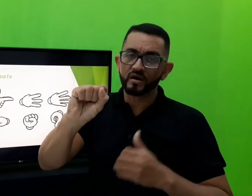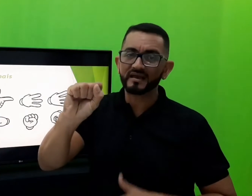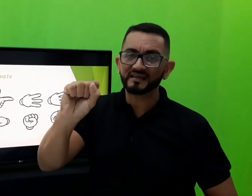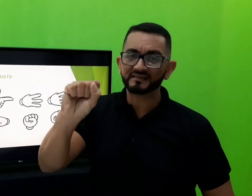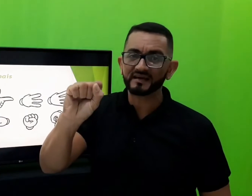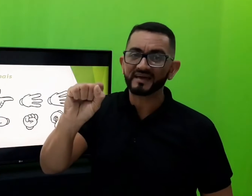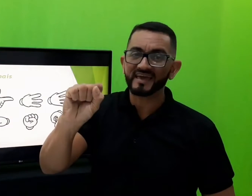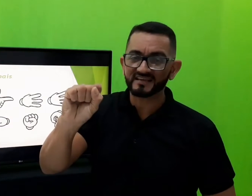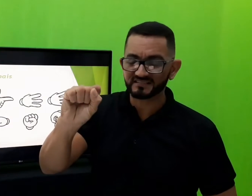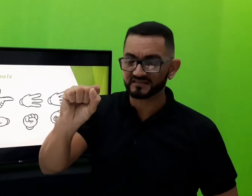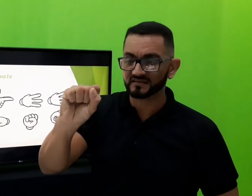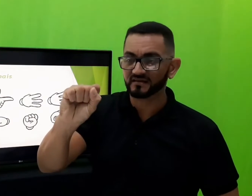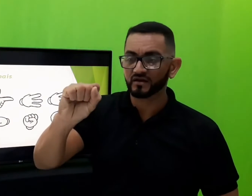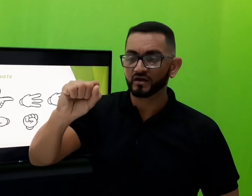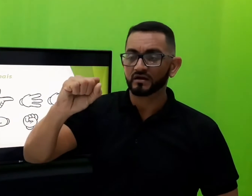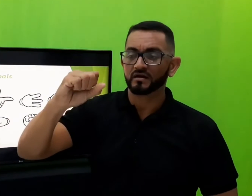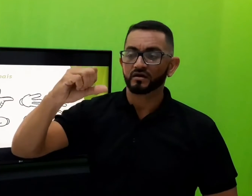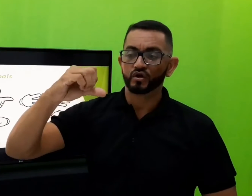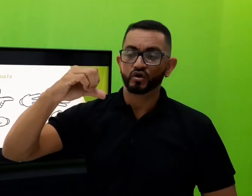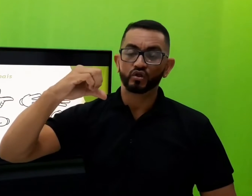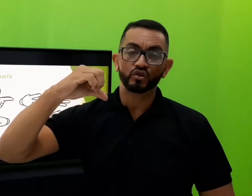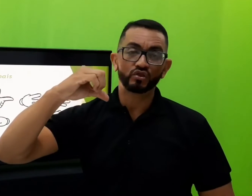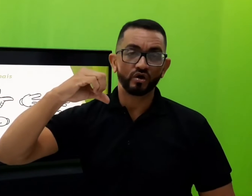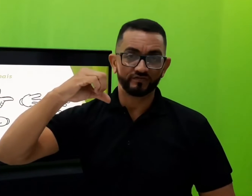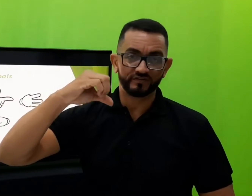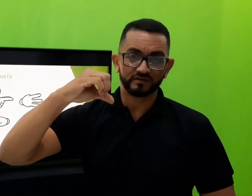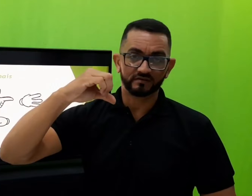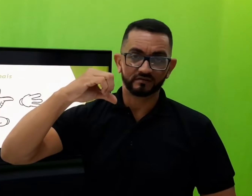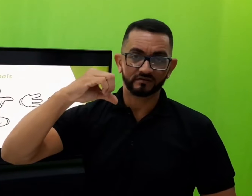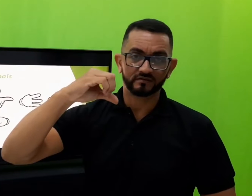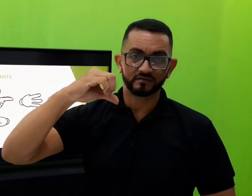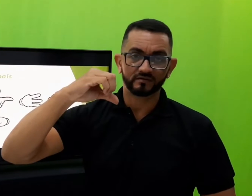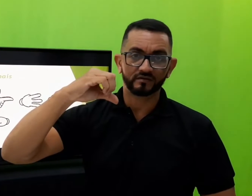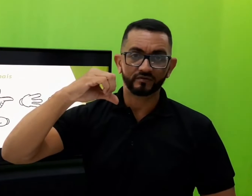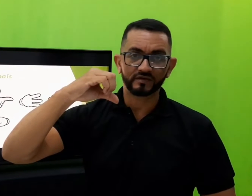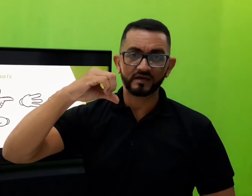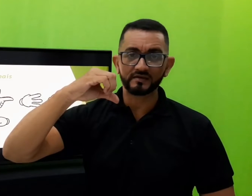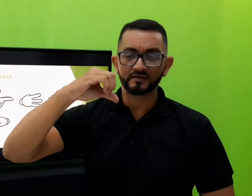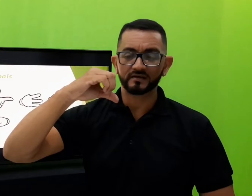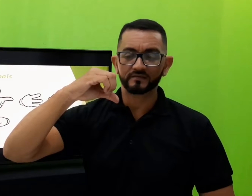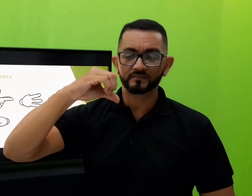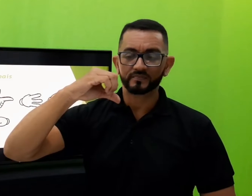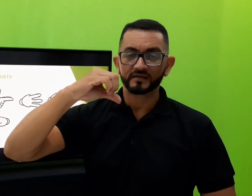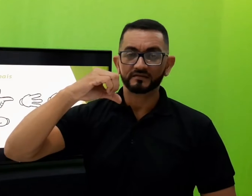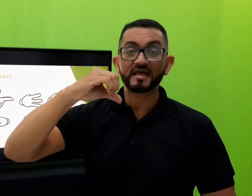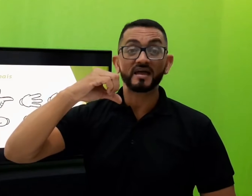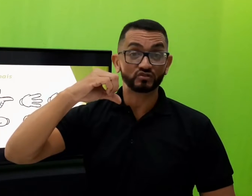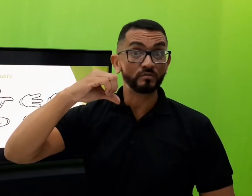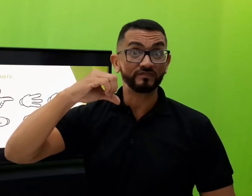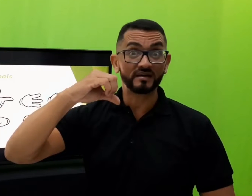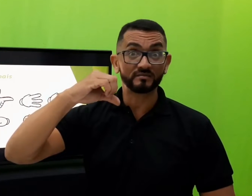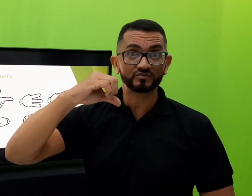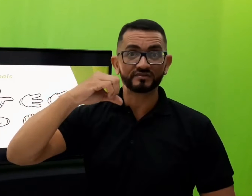a letra S. 9. Ok? 10. Como faríamos o